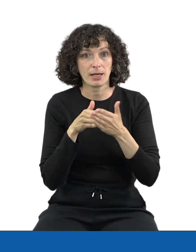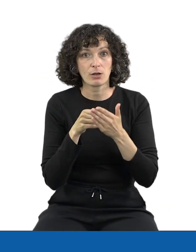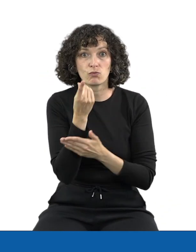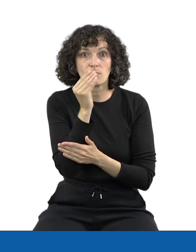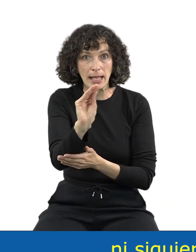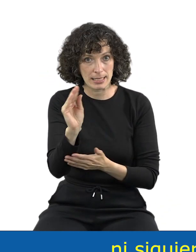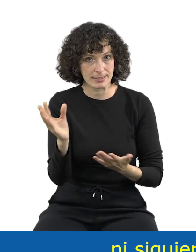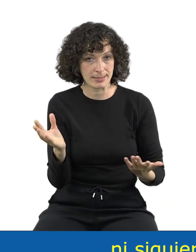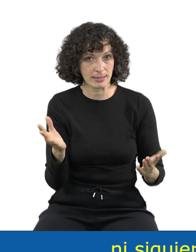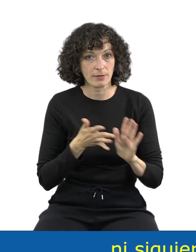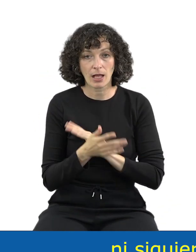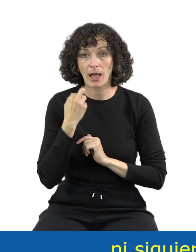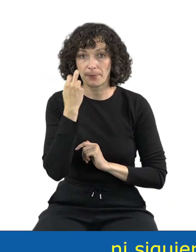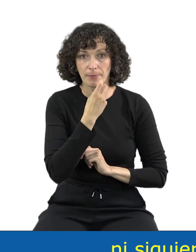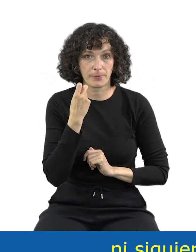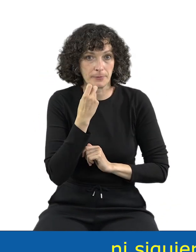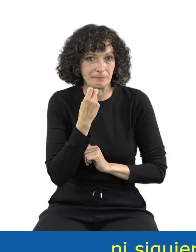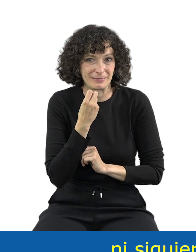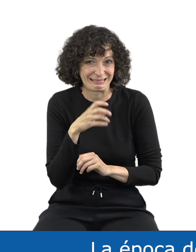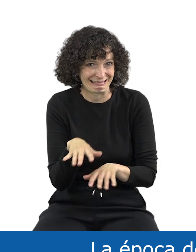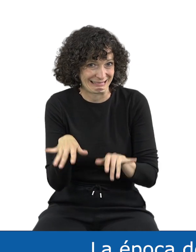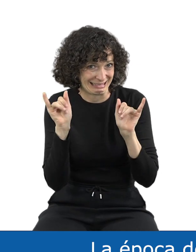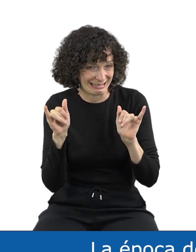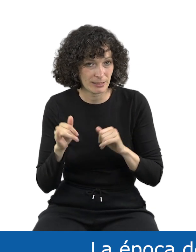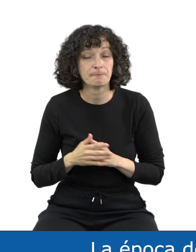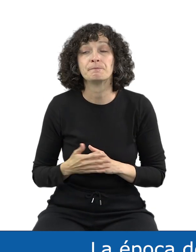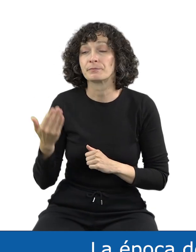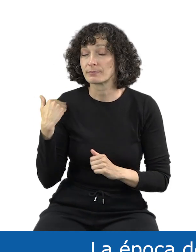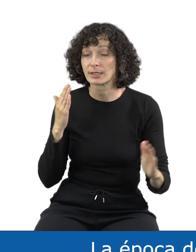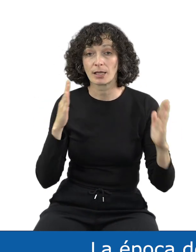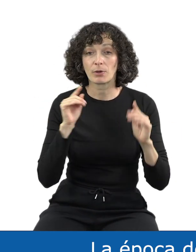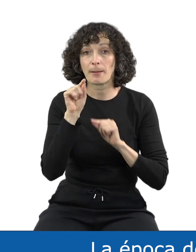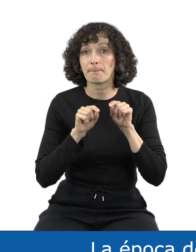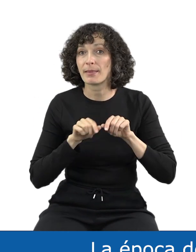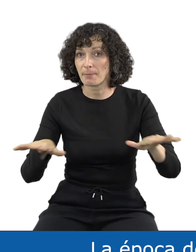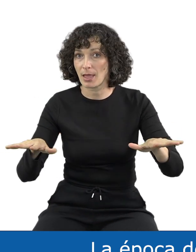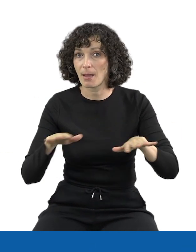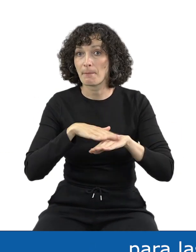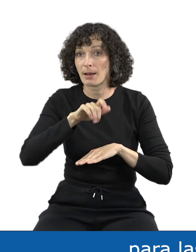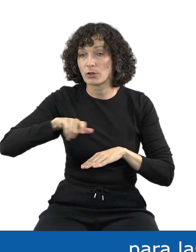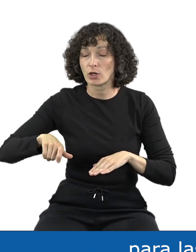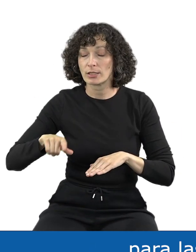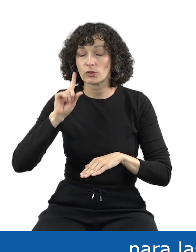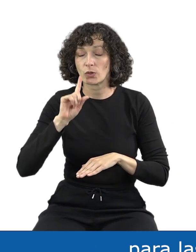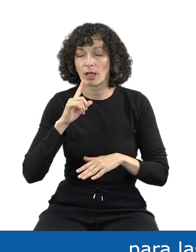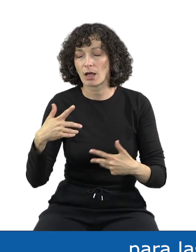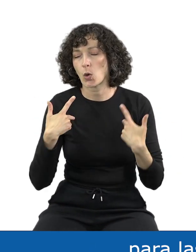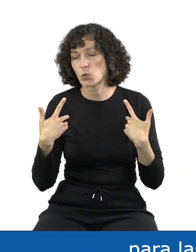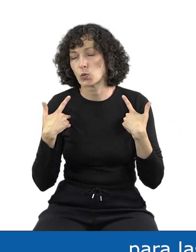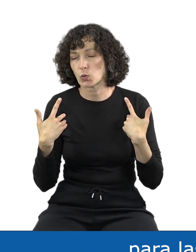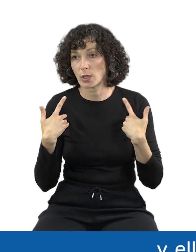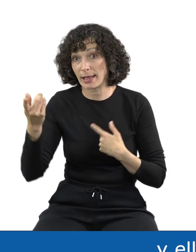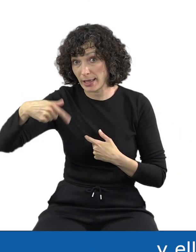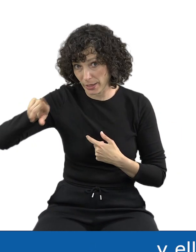había posibilidad ni siquiera de leer los labios. Claro, en la época de la pandemia ha sido una época de mucho sufrimiento para las personas sordas, porque, como dices tú, y